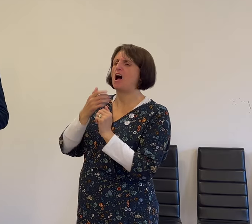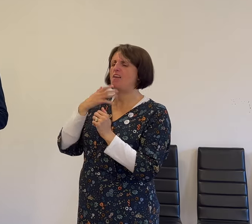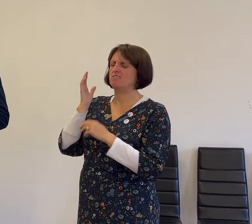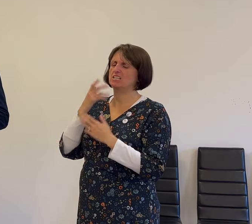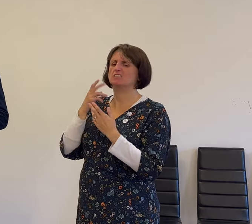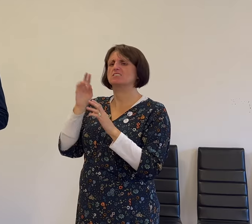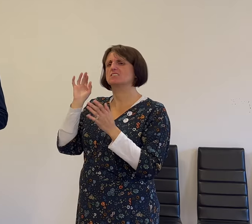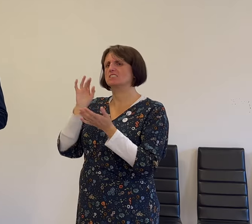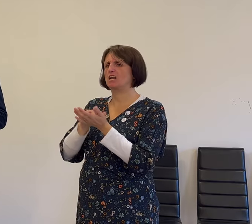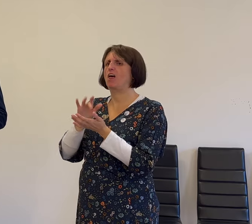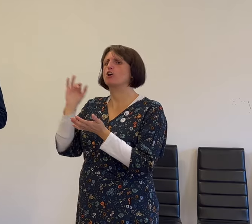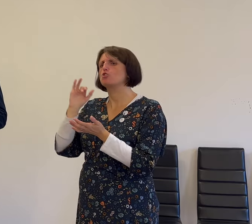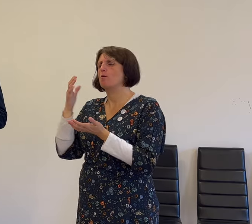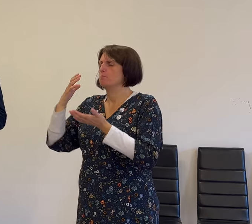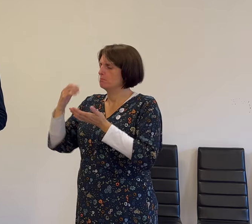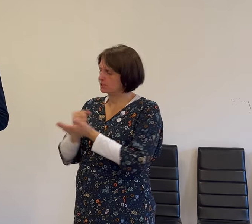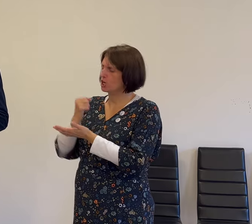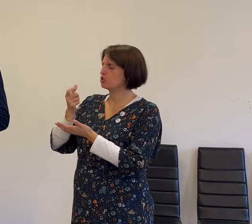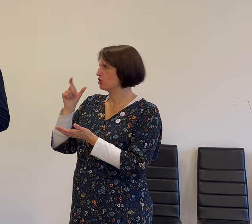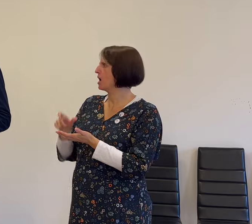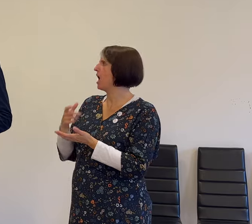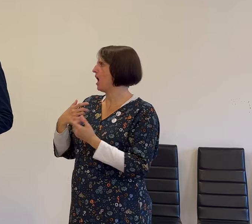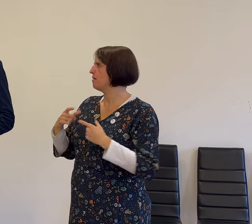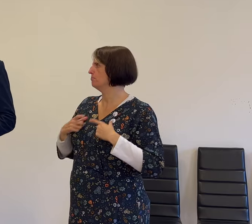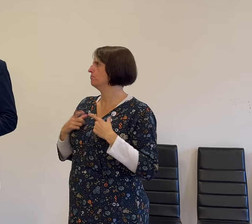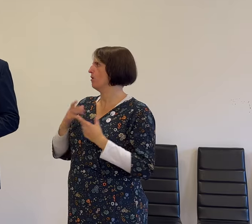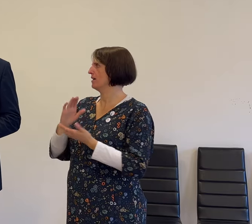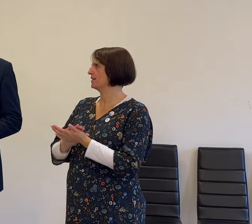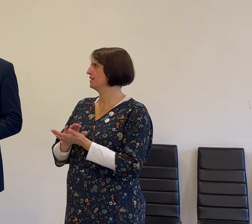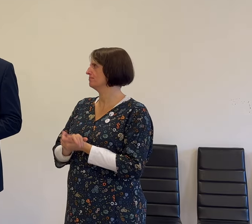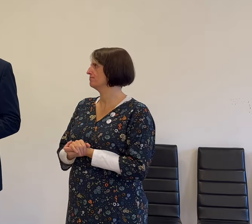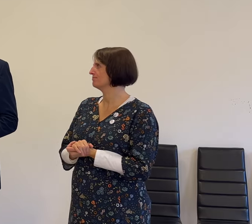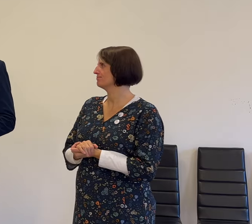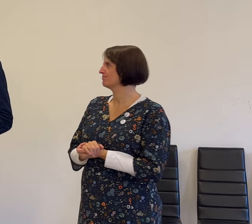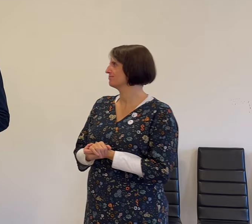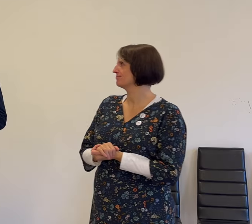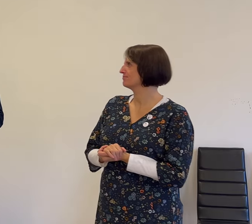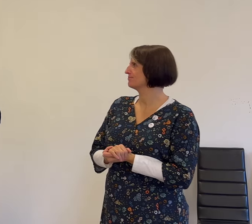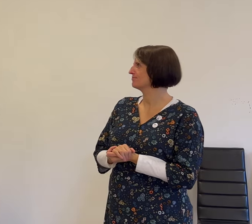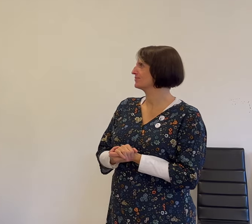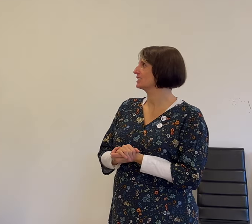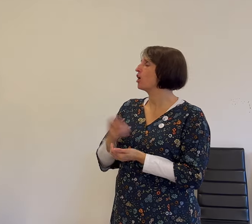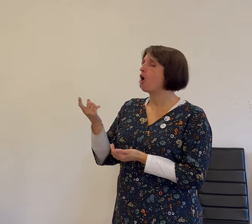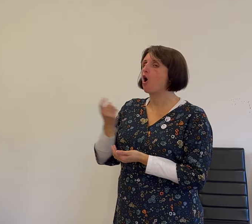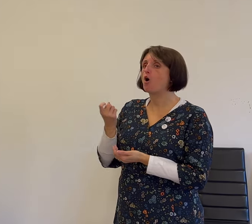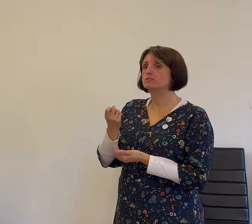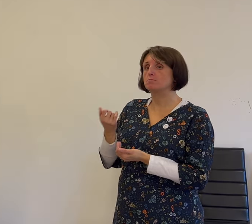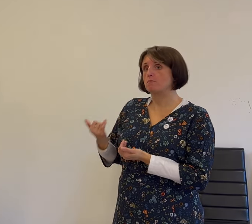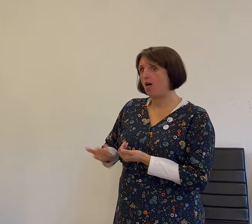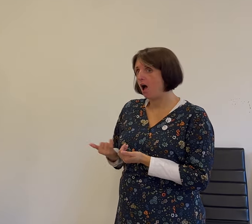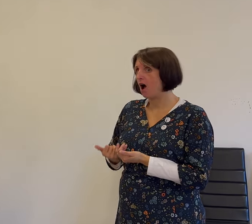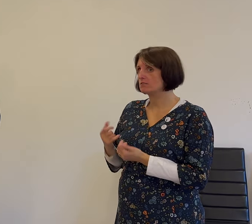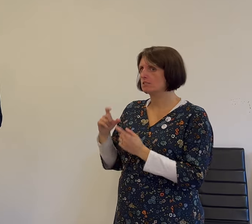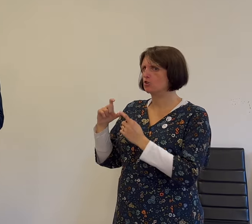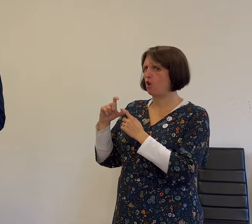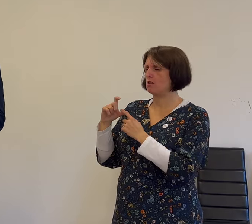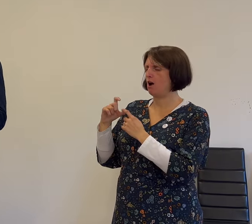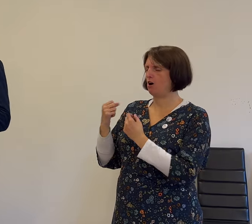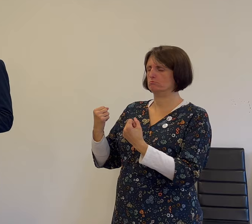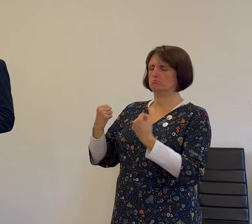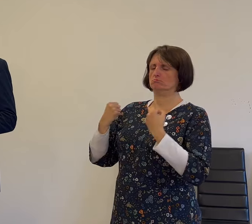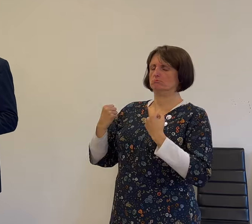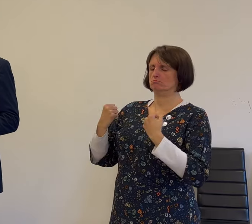ten vyhrál. No a pokud on je, a my tam potom později čteme, že od mládí, to znamená, už asi není úplně